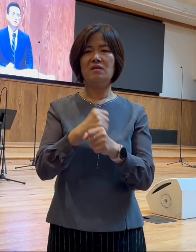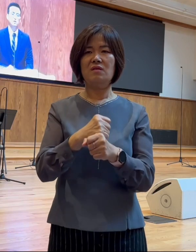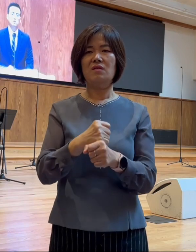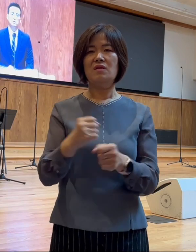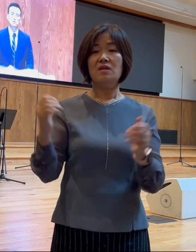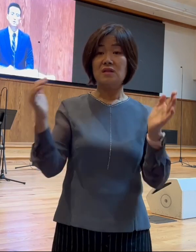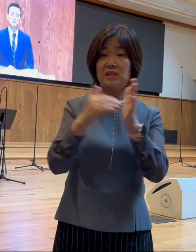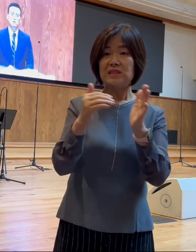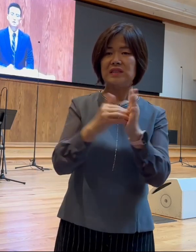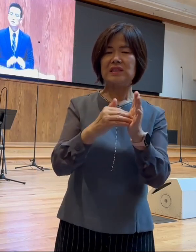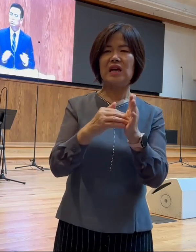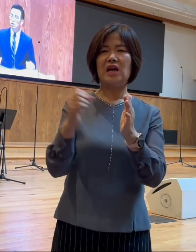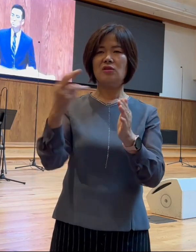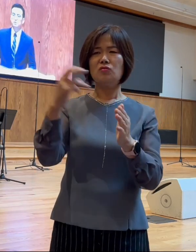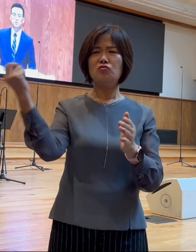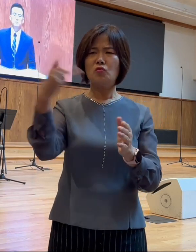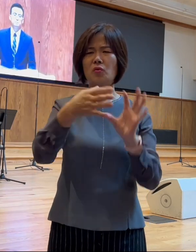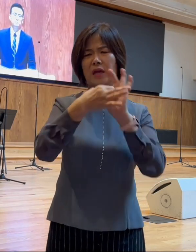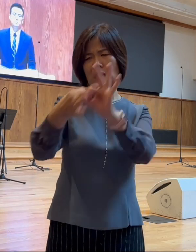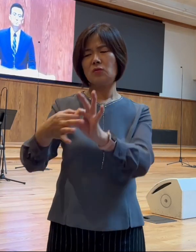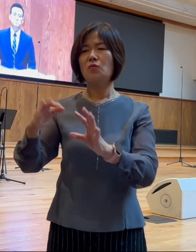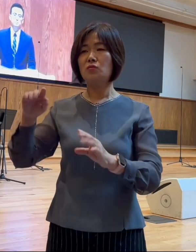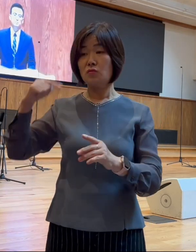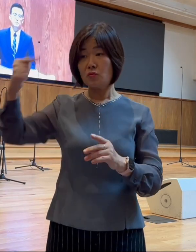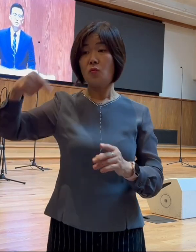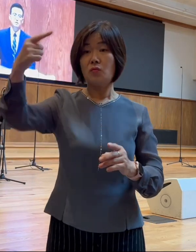않아요. 끝날 수가 없어요.